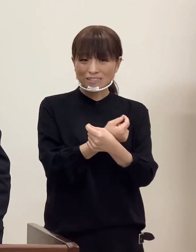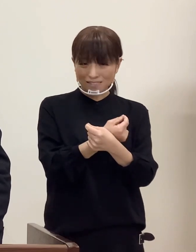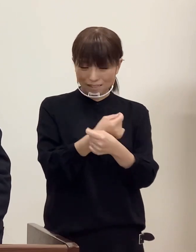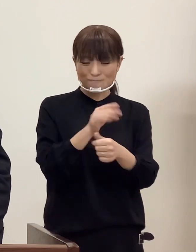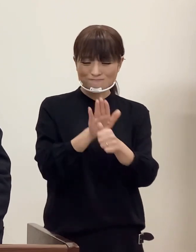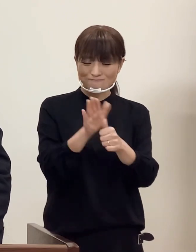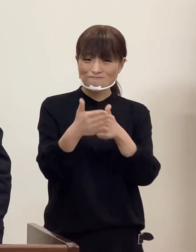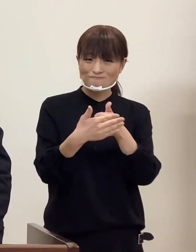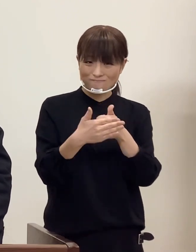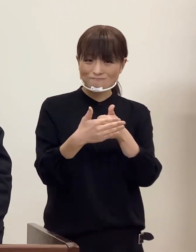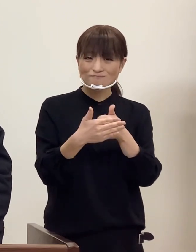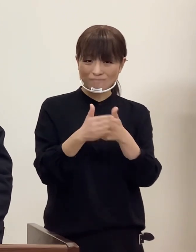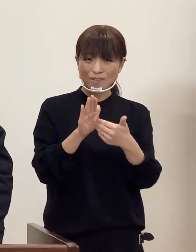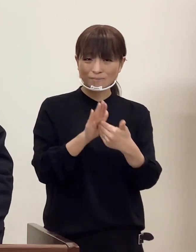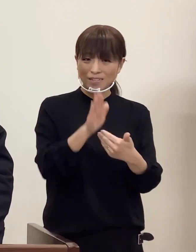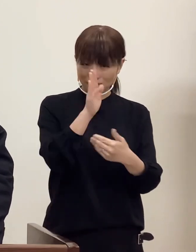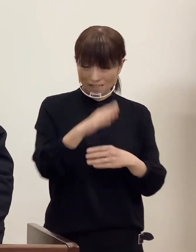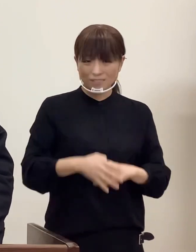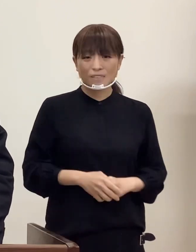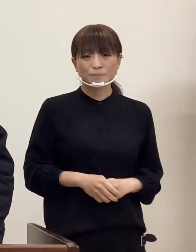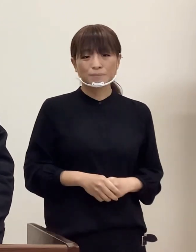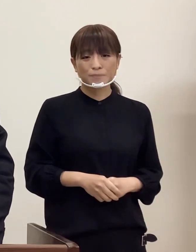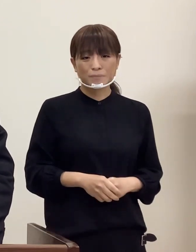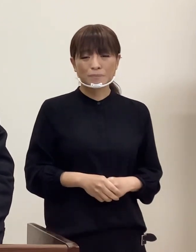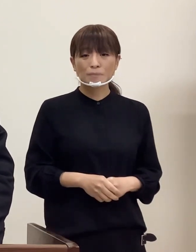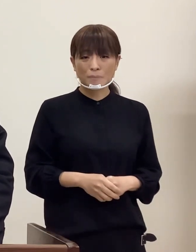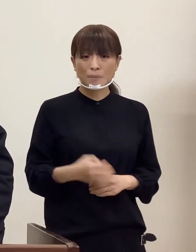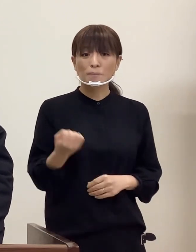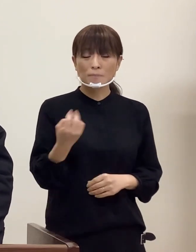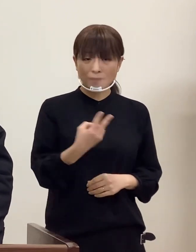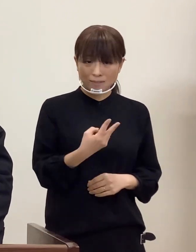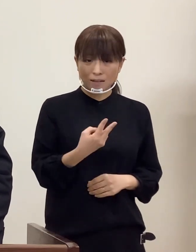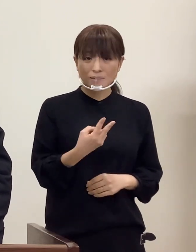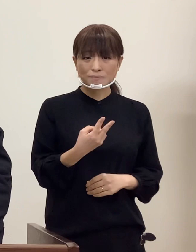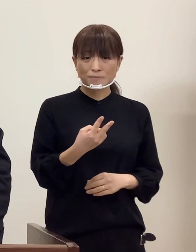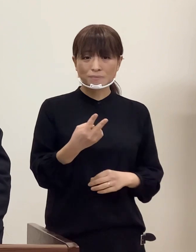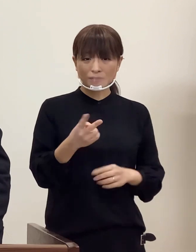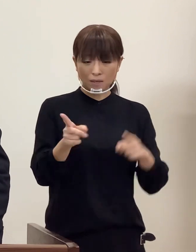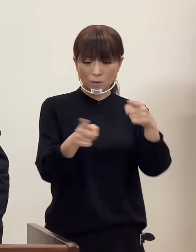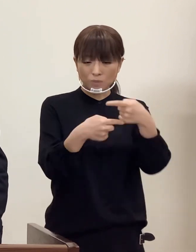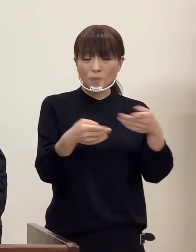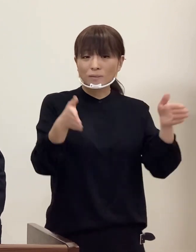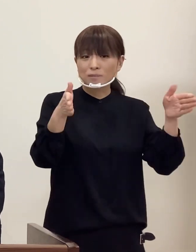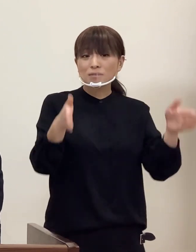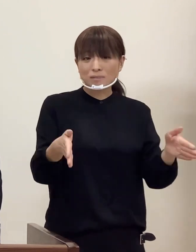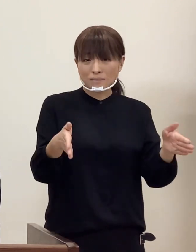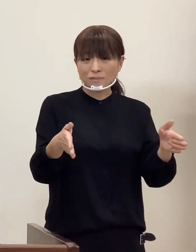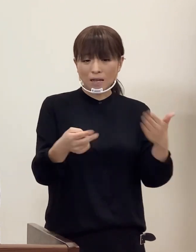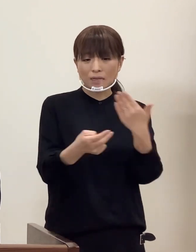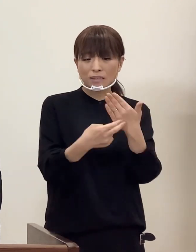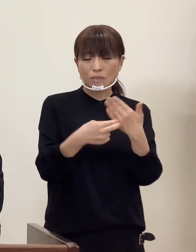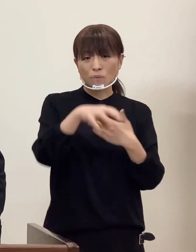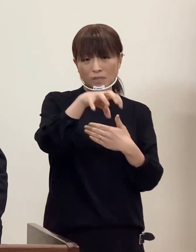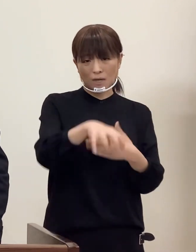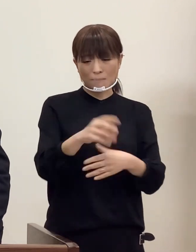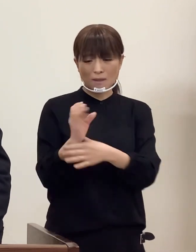かけください。また、前回も申し上げましたが、年末年始は医療機関